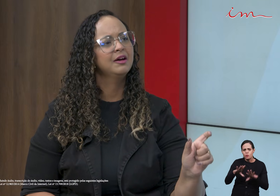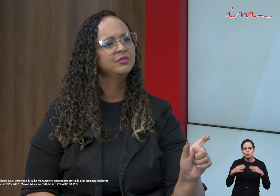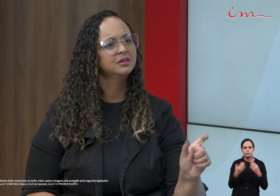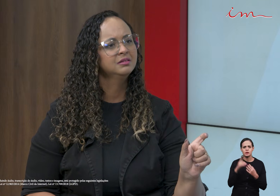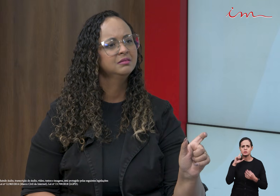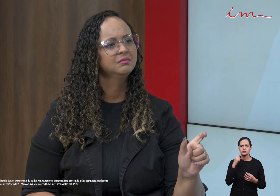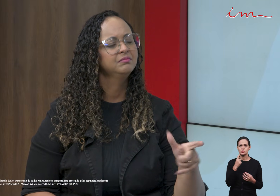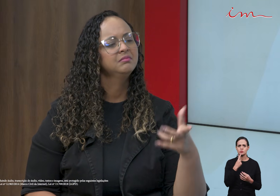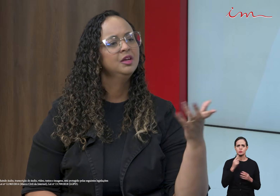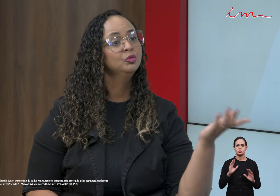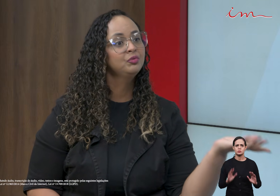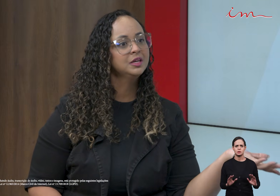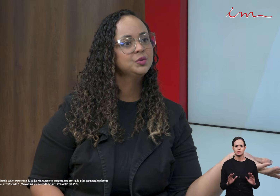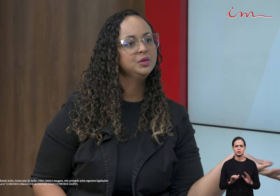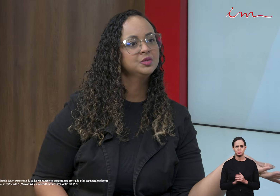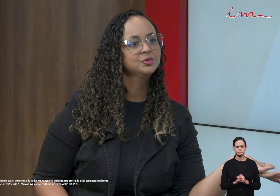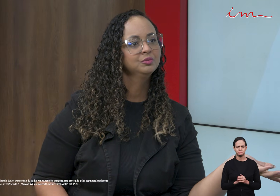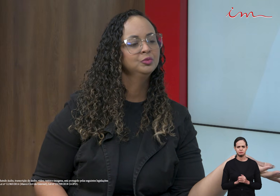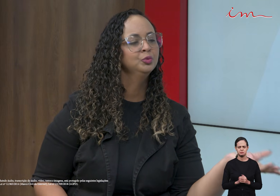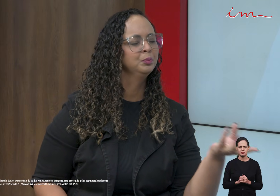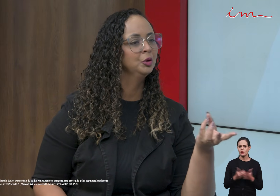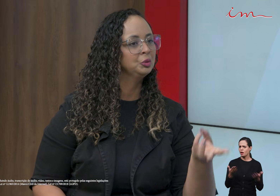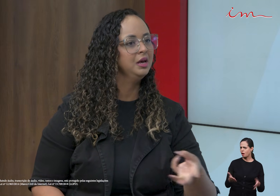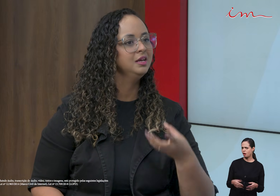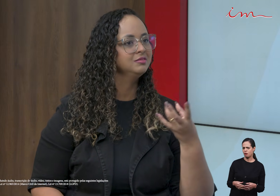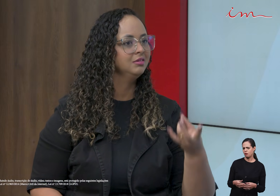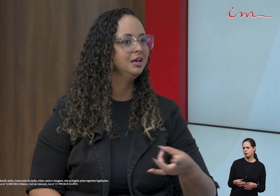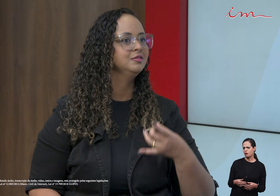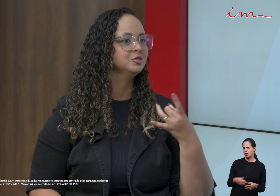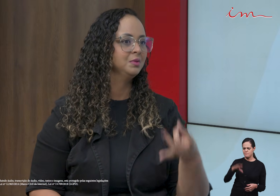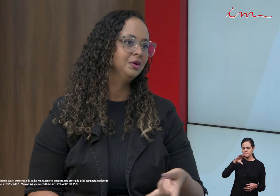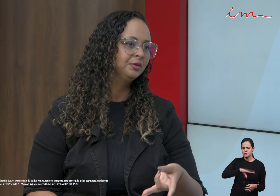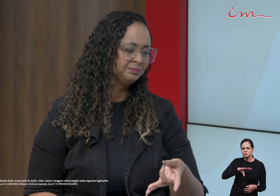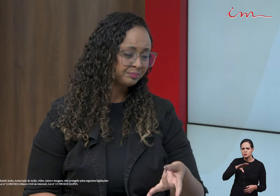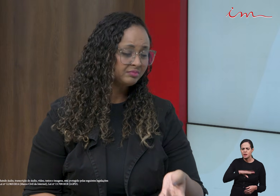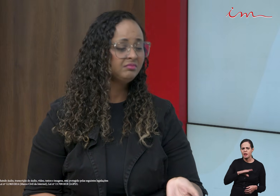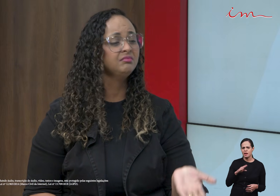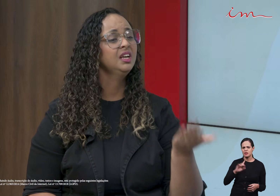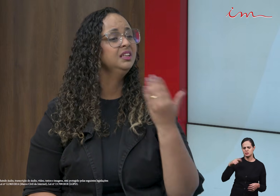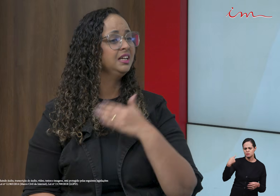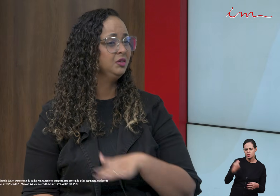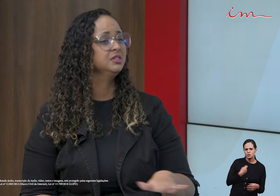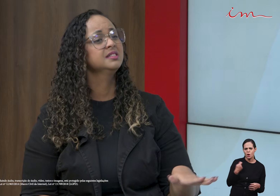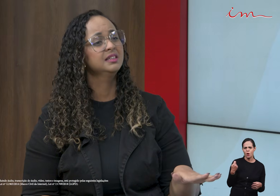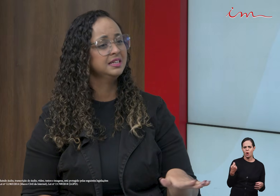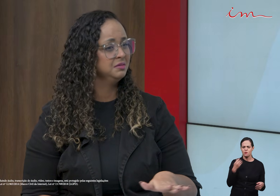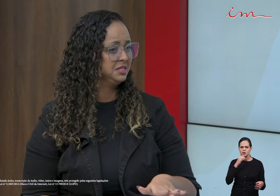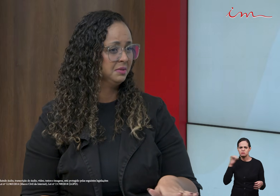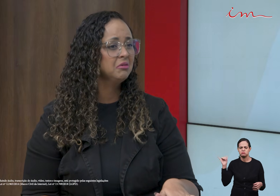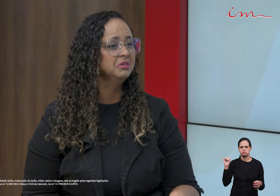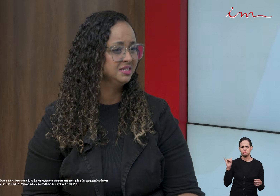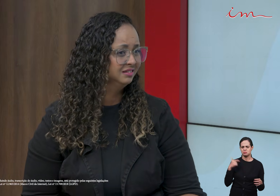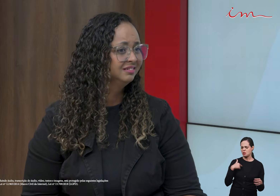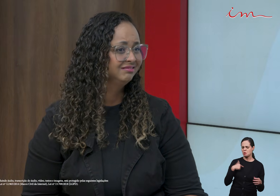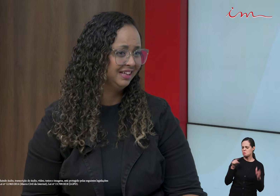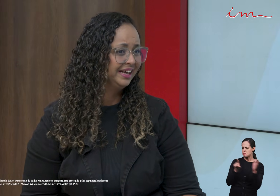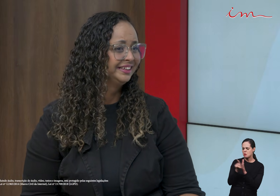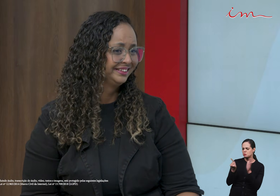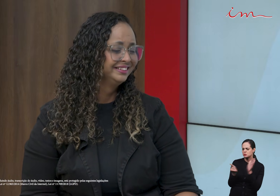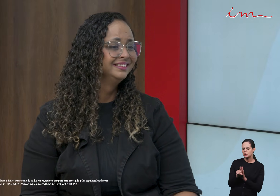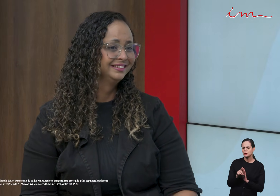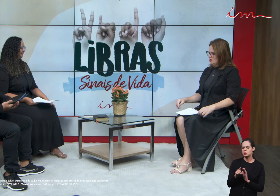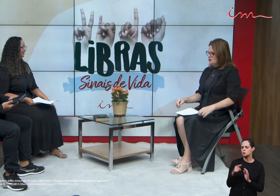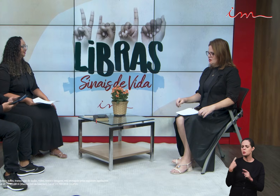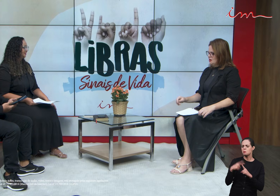a palavra. Eu não faço isso no português, no inglês, no espanhol. E na língua de sinais é a mesma coisa,